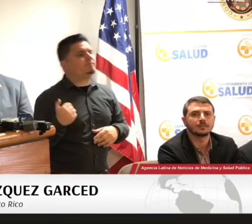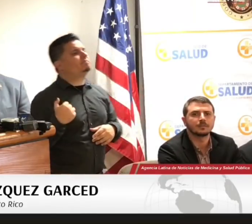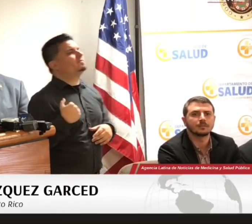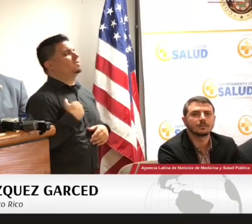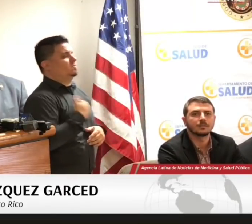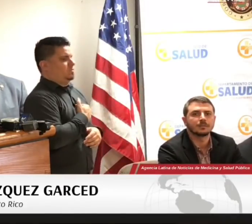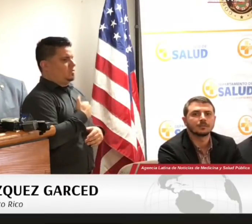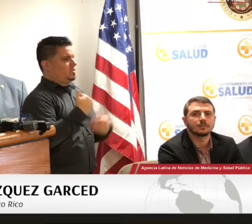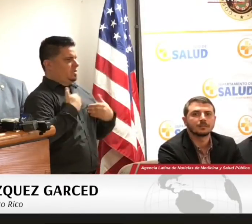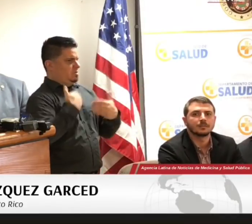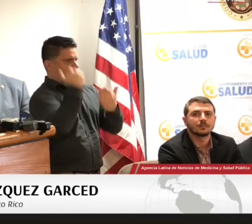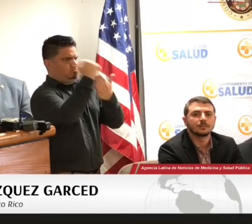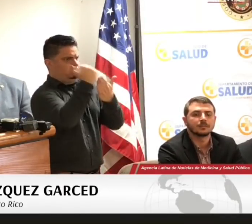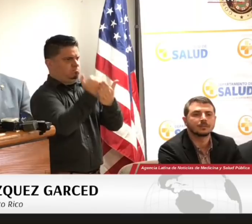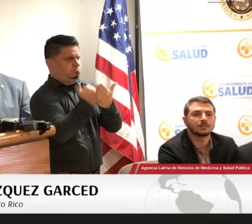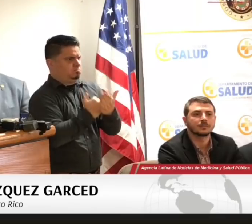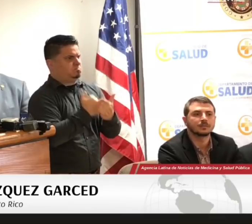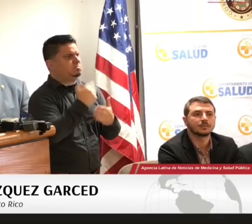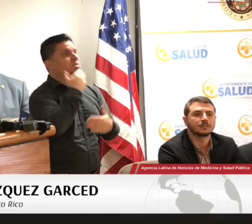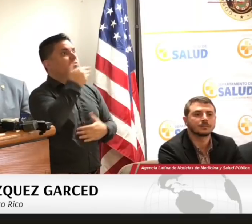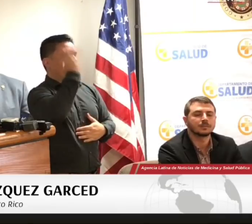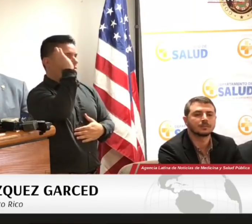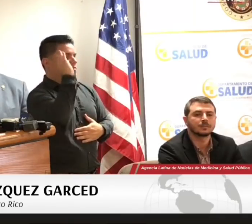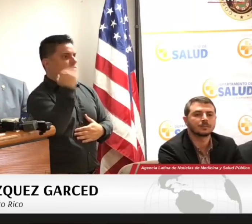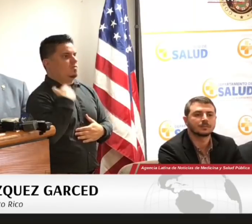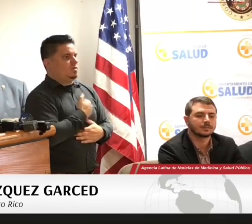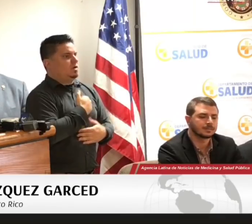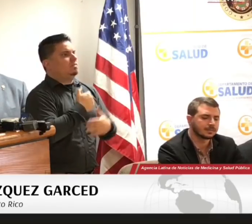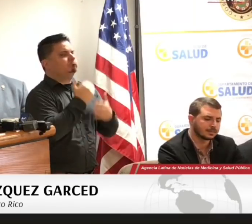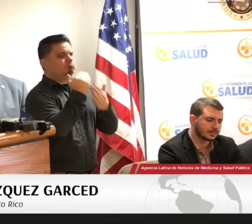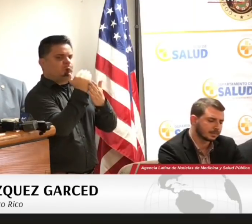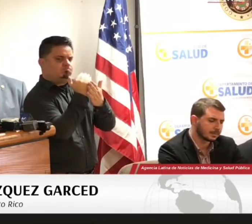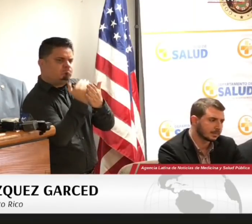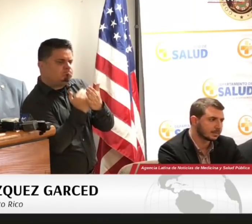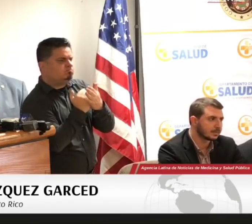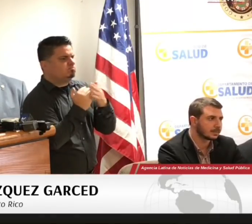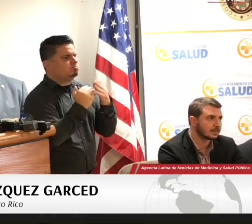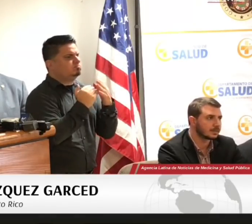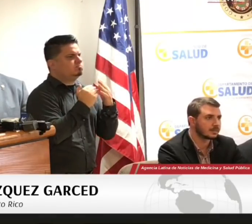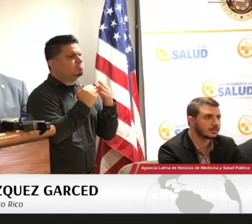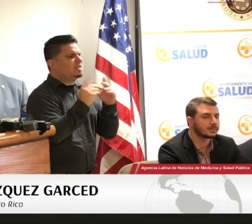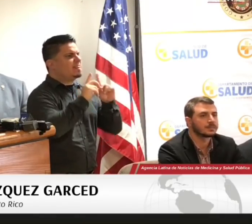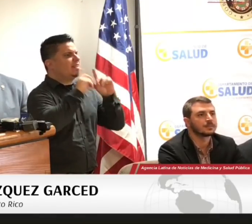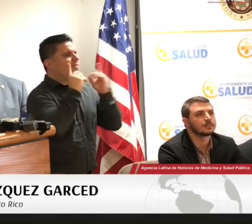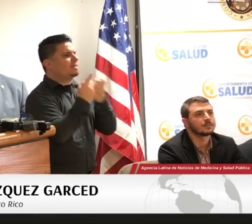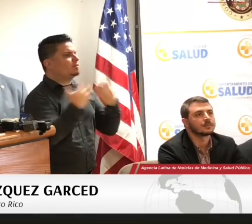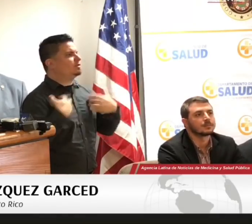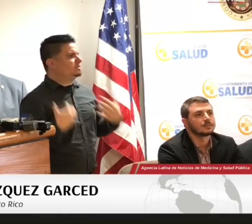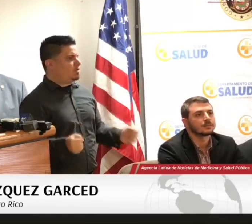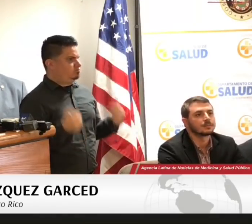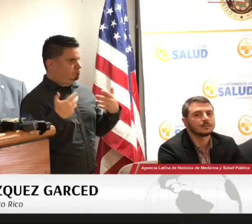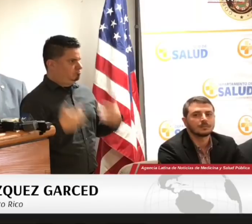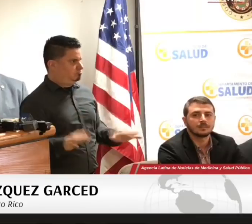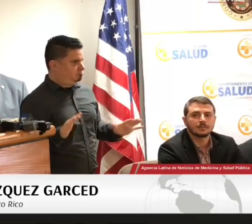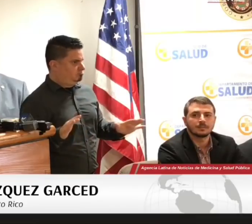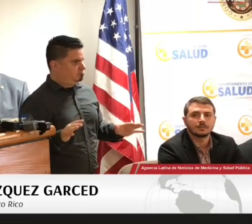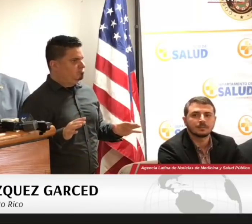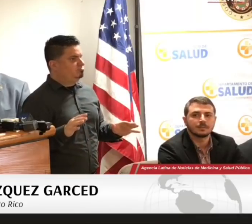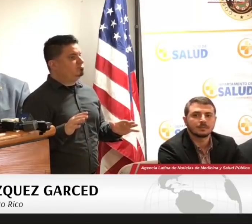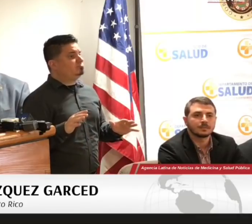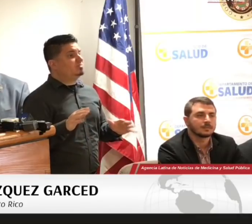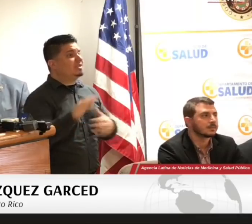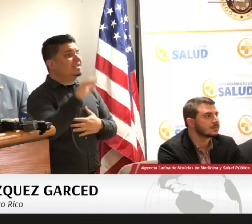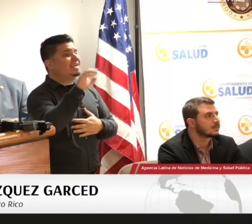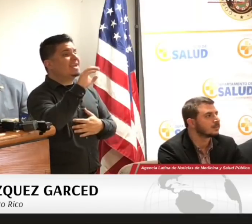listado, ya gracias a Dios recibimos el listado que ha sido suministrado al Departamento de Salud y a Bioseguridad para